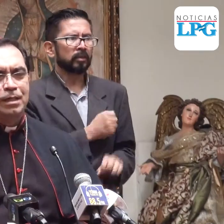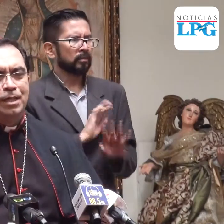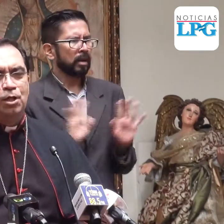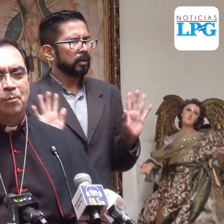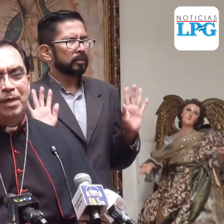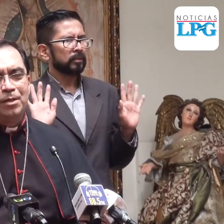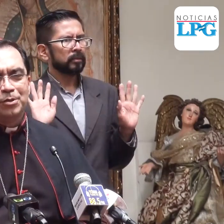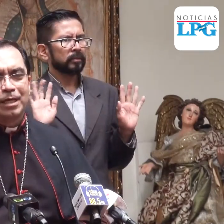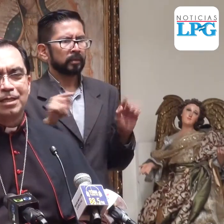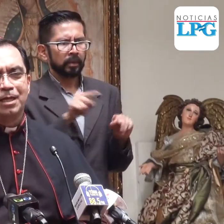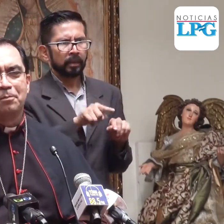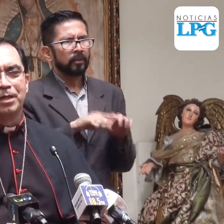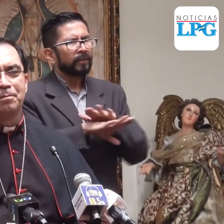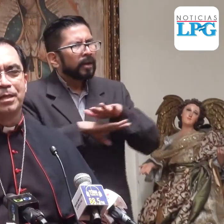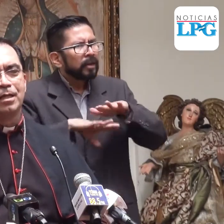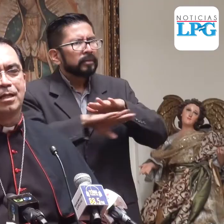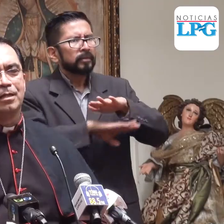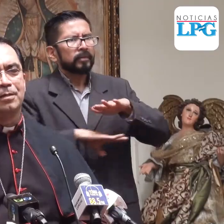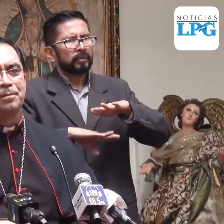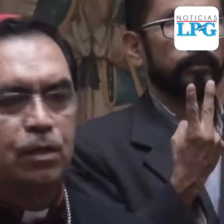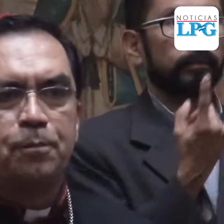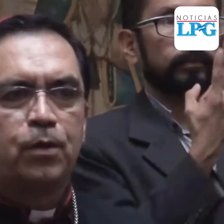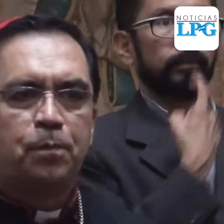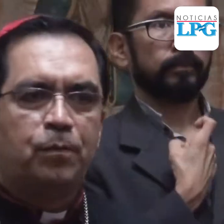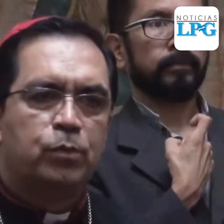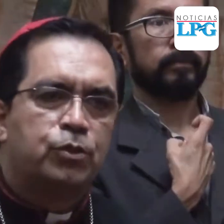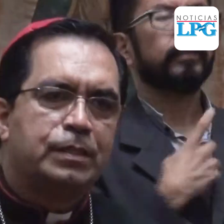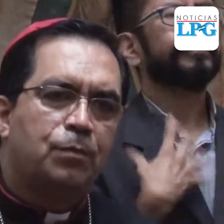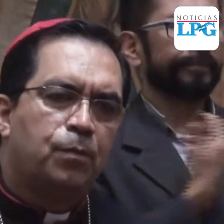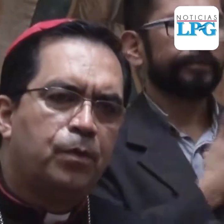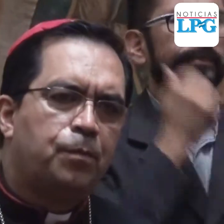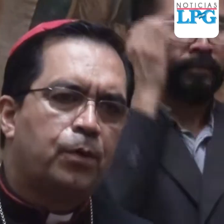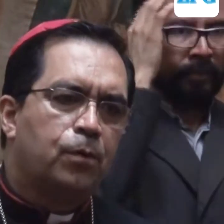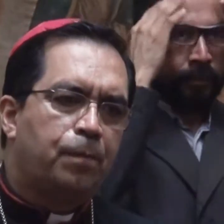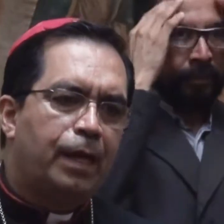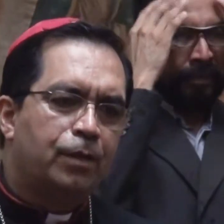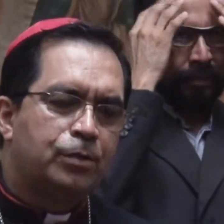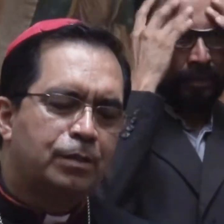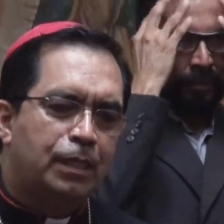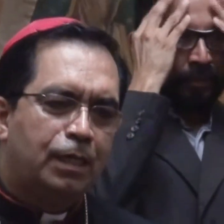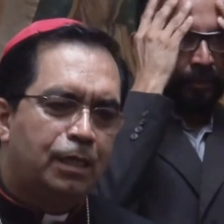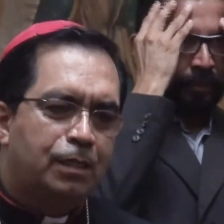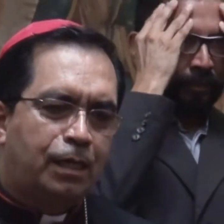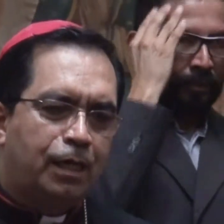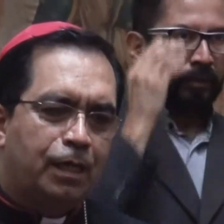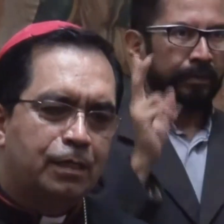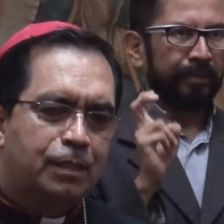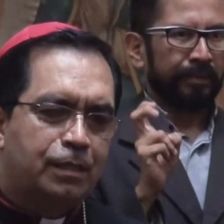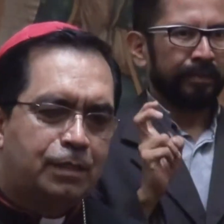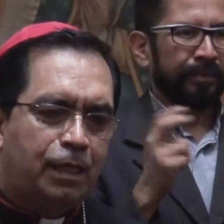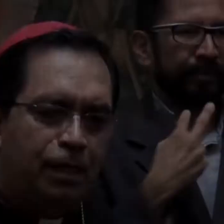es lo menos que se les puede pedir. Este es un informe de laprensagráfica.com.